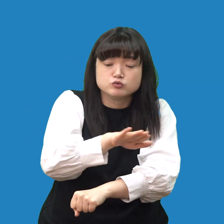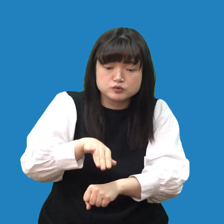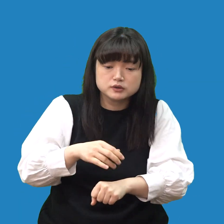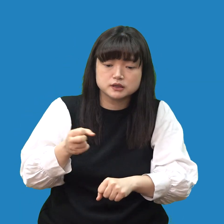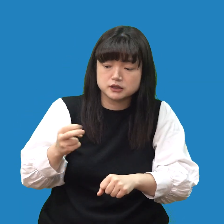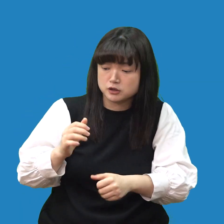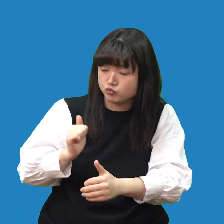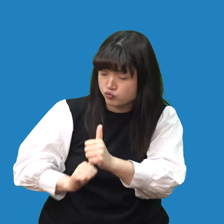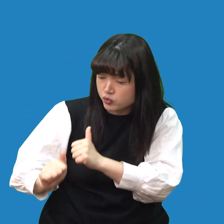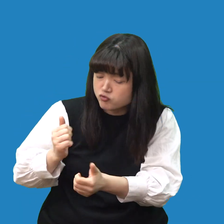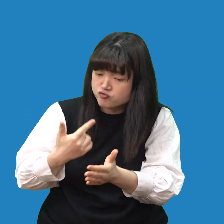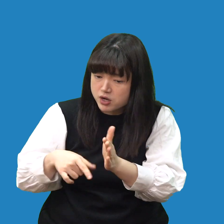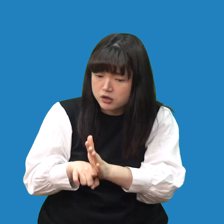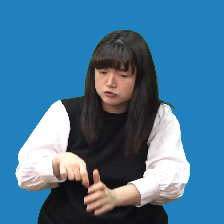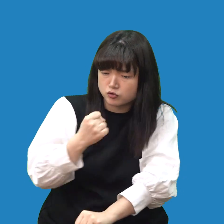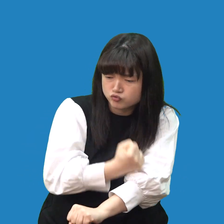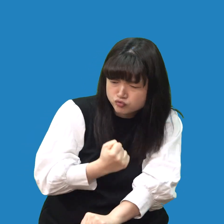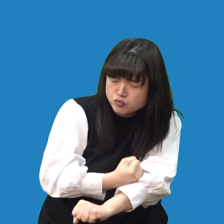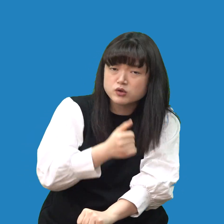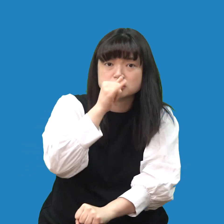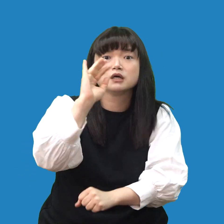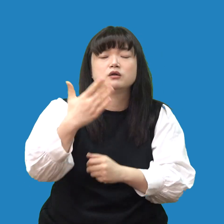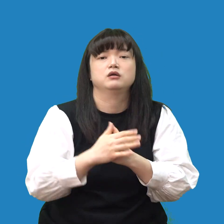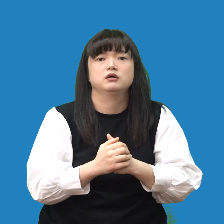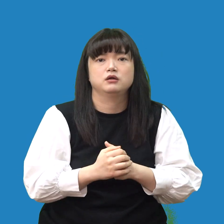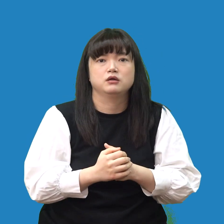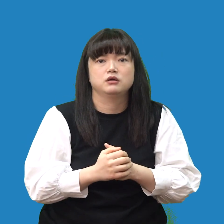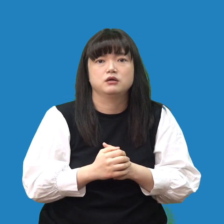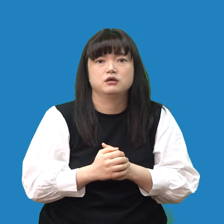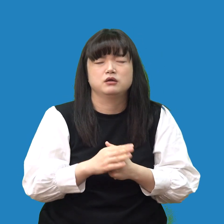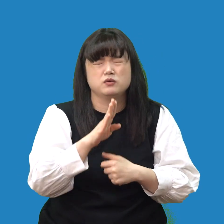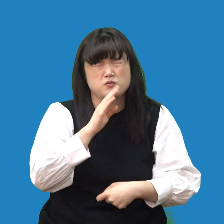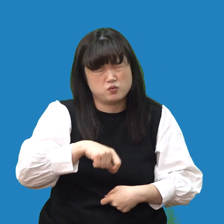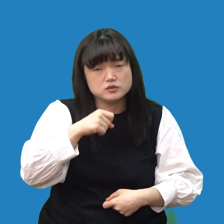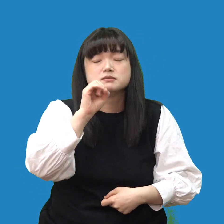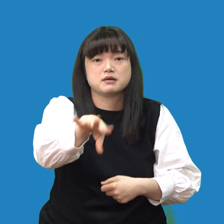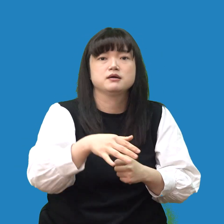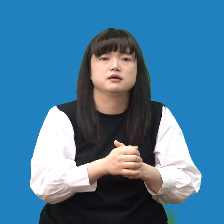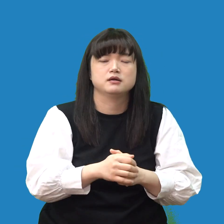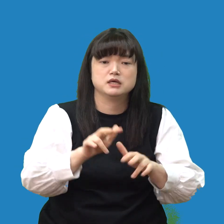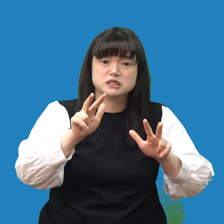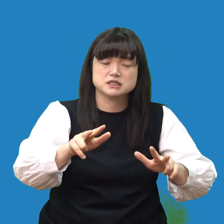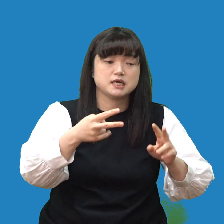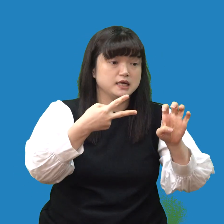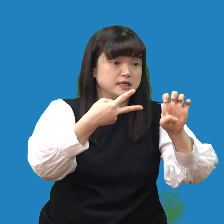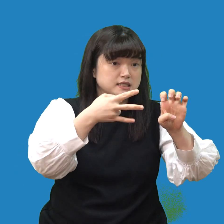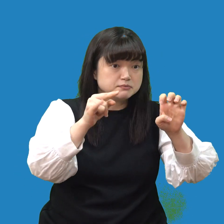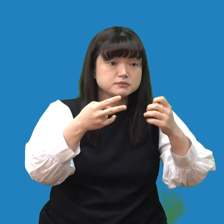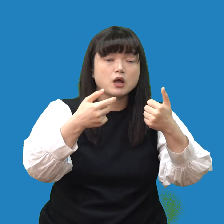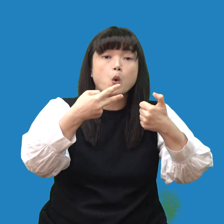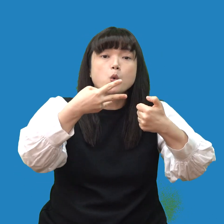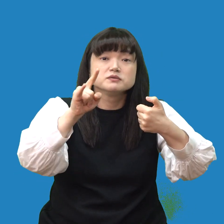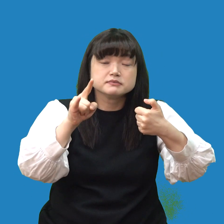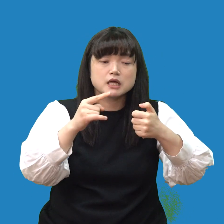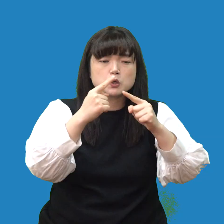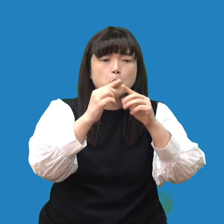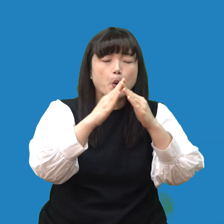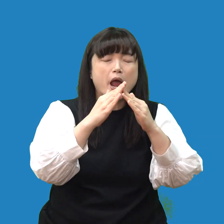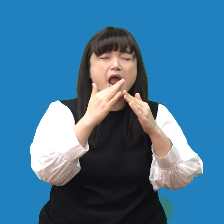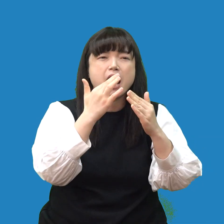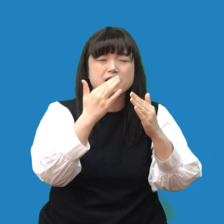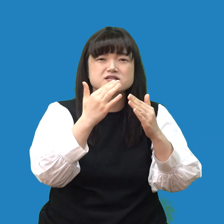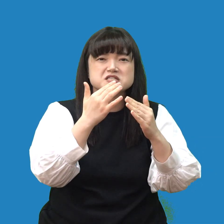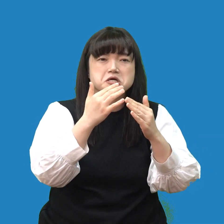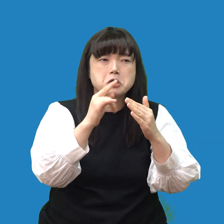하지 않겠습니까? 제가 아예 대놓고 좀 이야기합니다. 이제 40대, 50대 교회에서